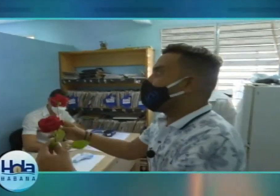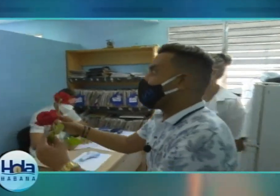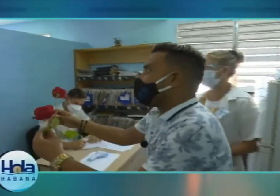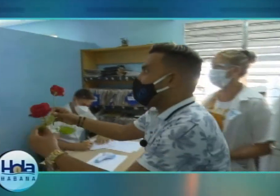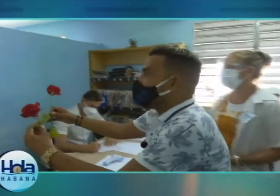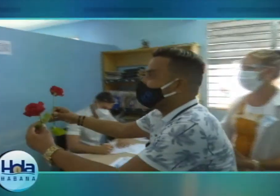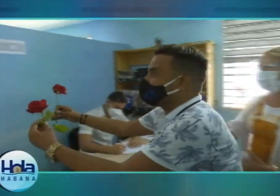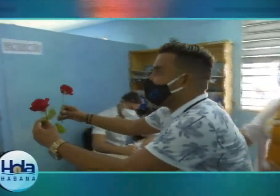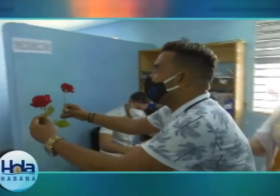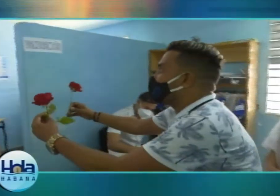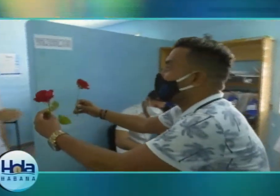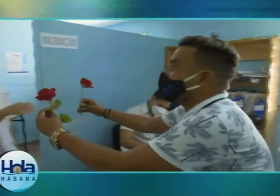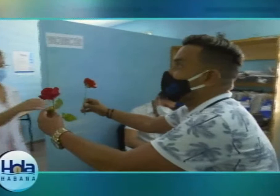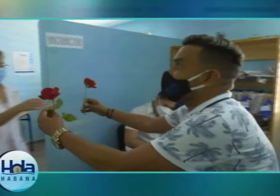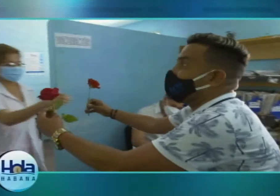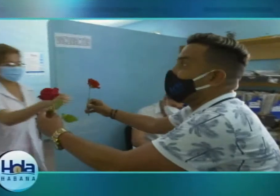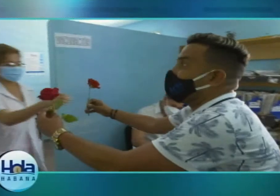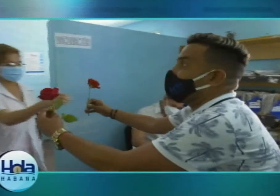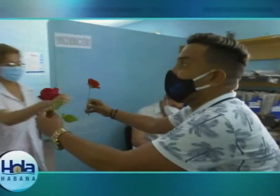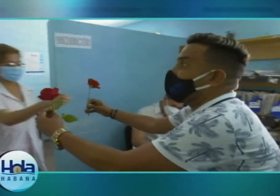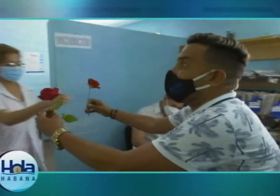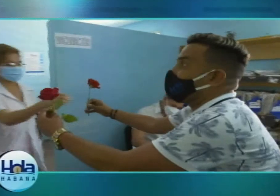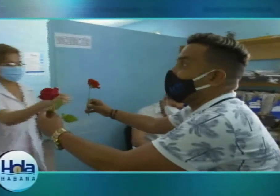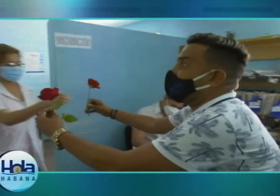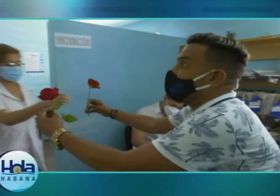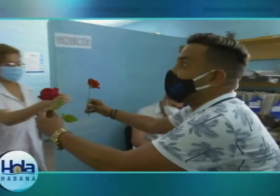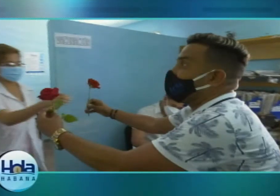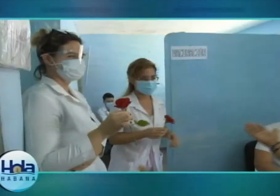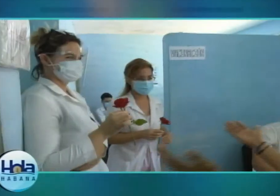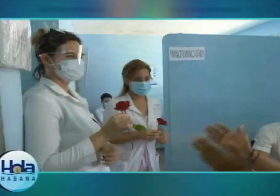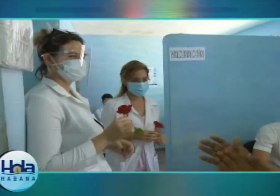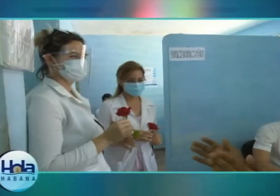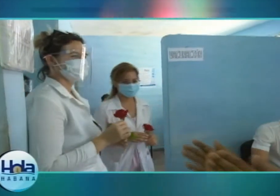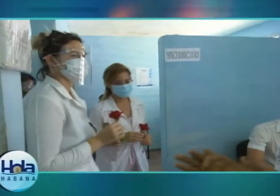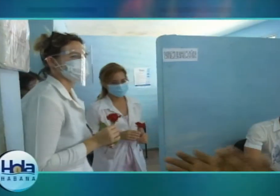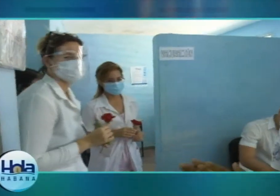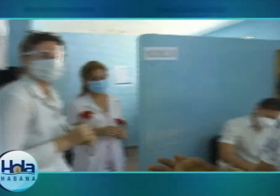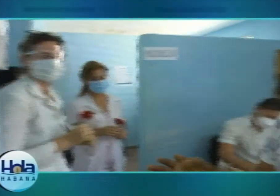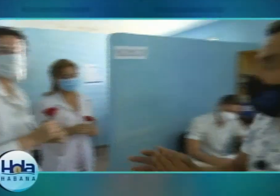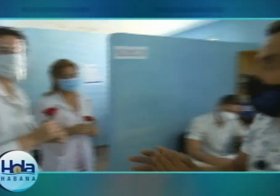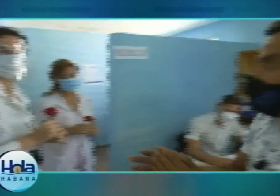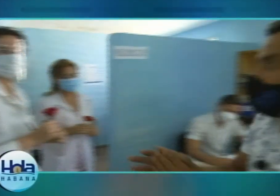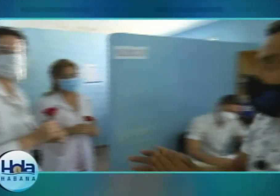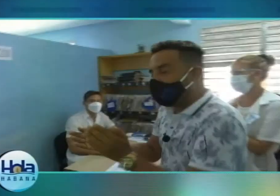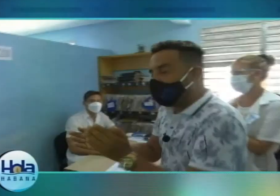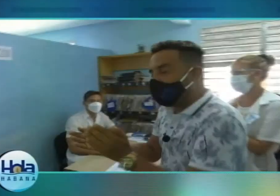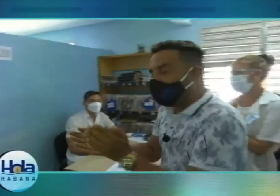favor, para las damas. Esto que resulte un símbolo y el aplauso de todos ustedes por la obra,